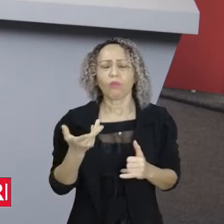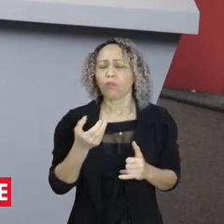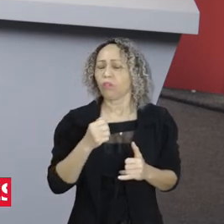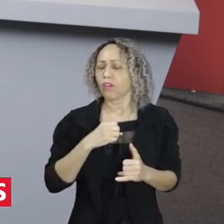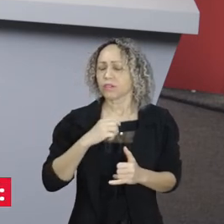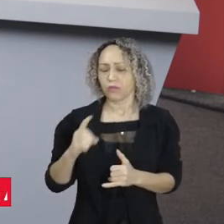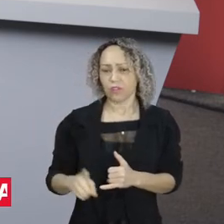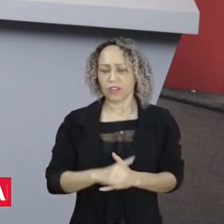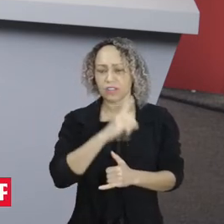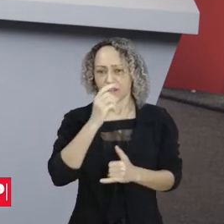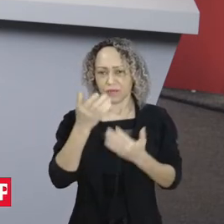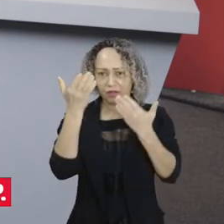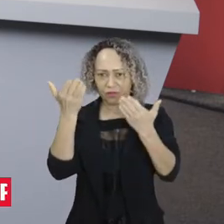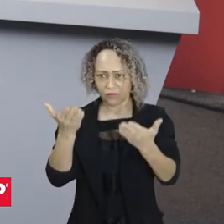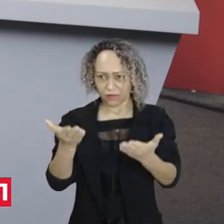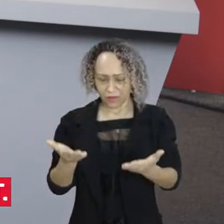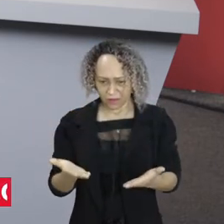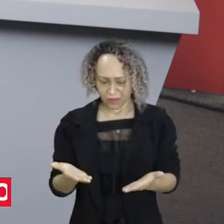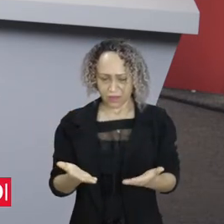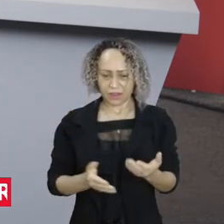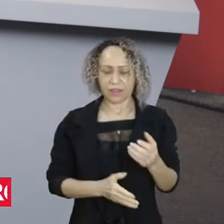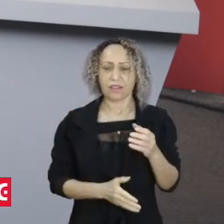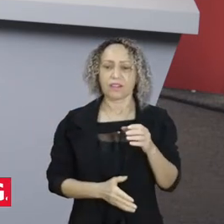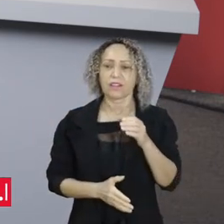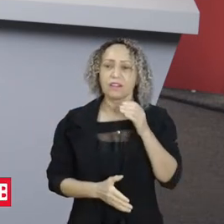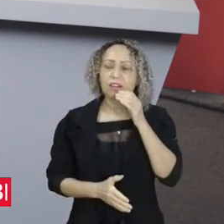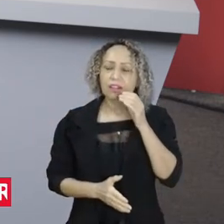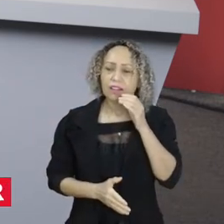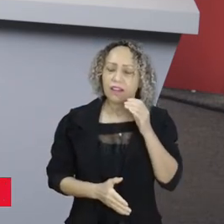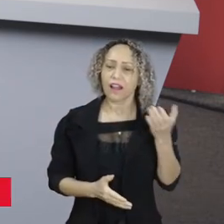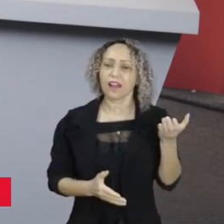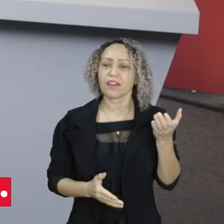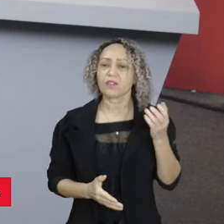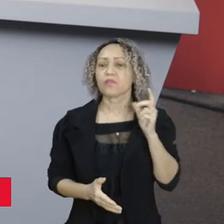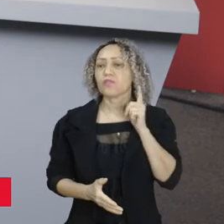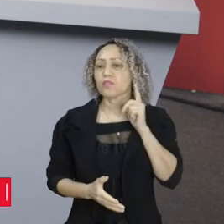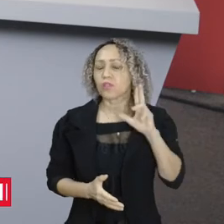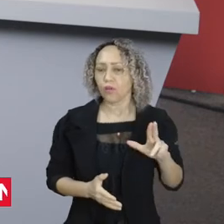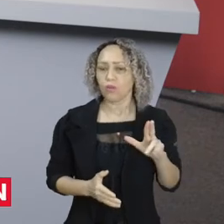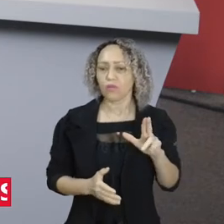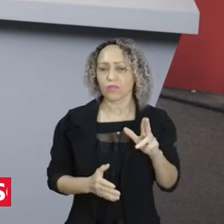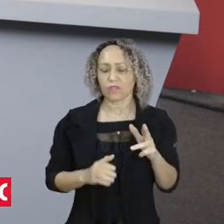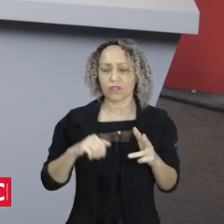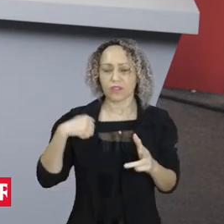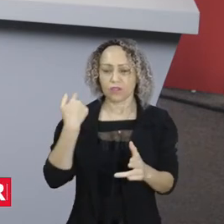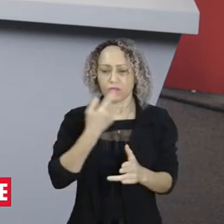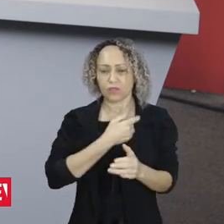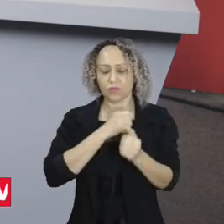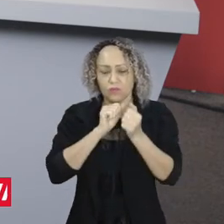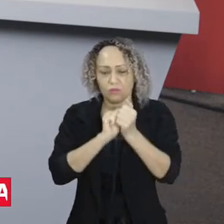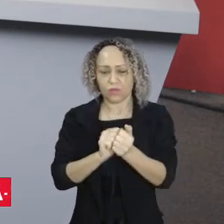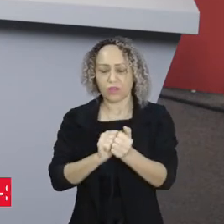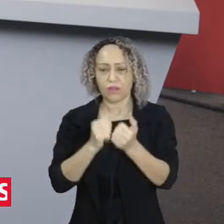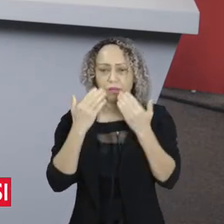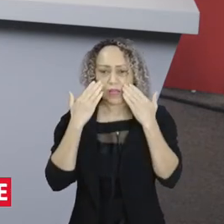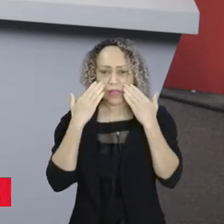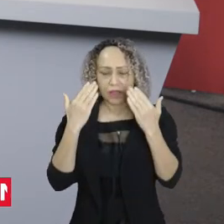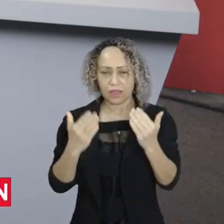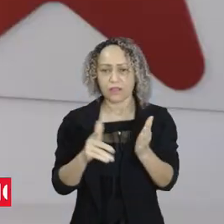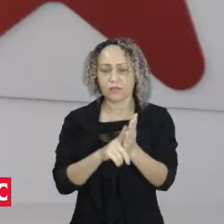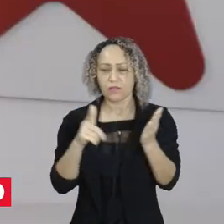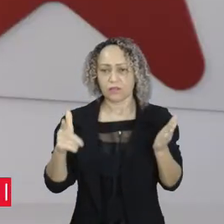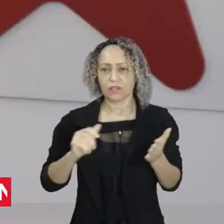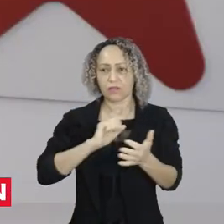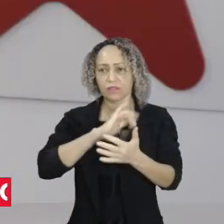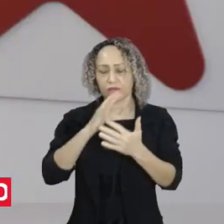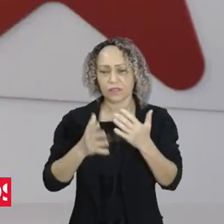para a Lúcia, que comigo apresentam este jornal em língua brasileira de sinais. Eu sou Amanda Guerra e falo com você ao